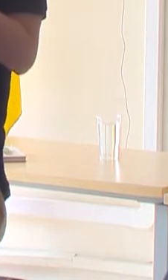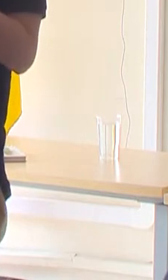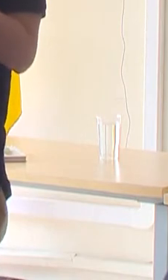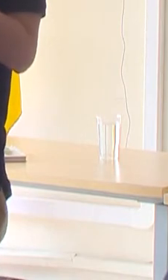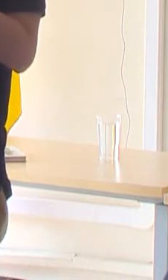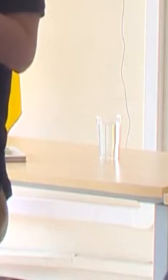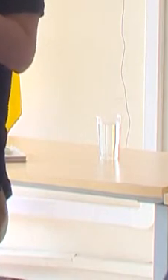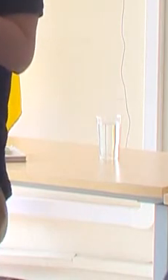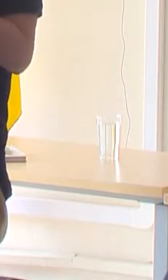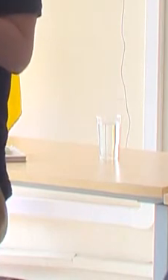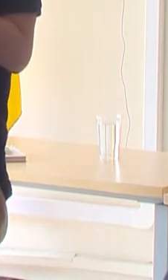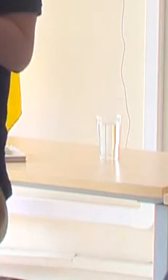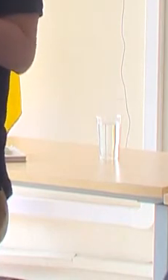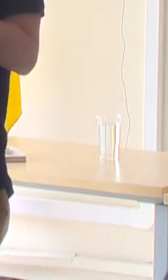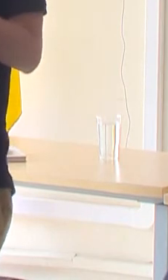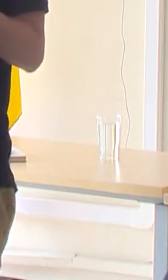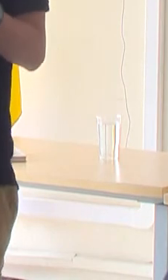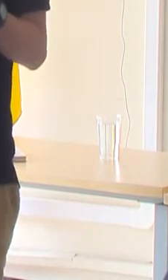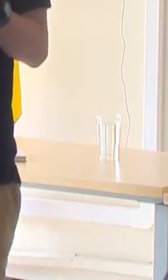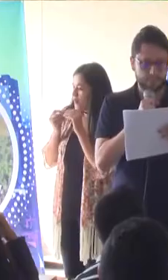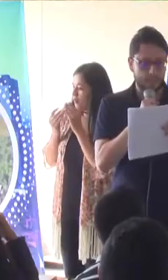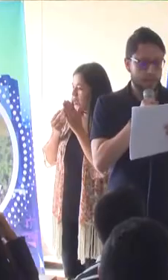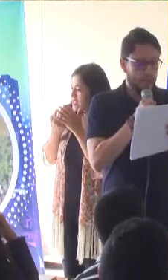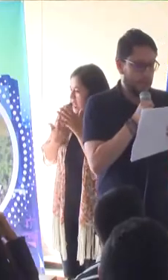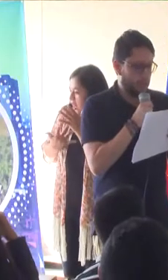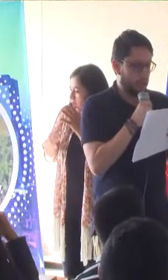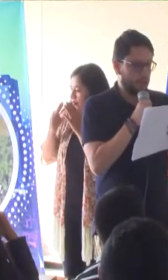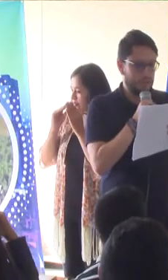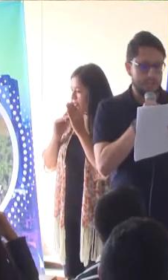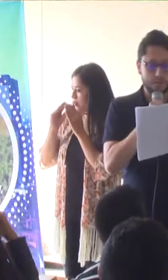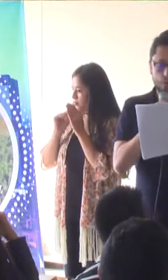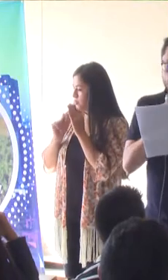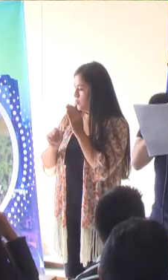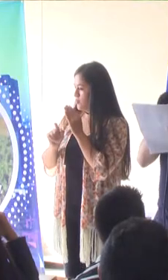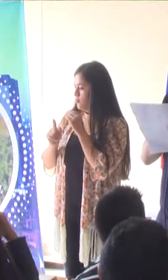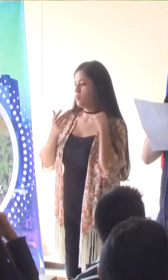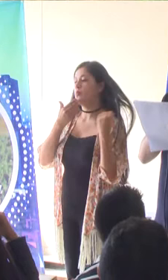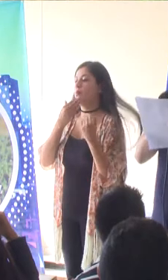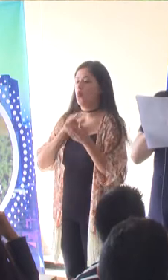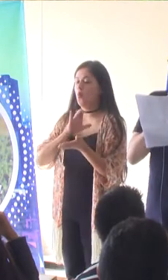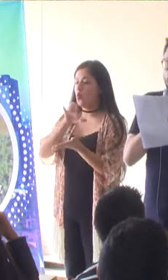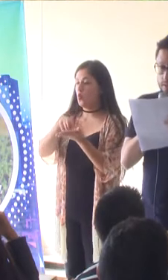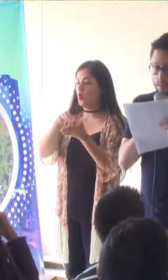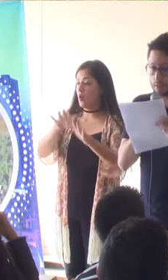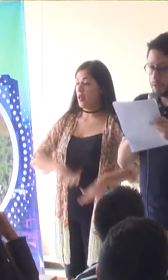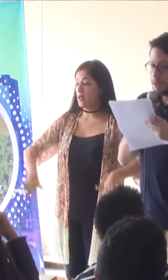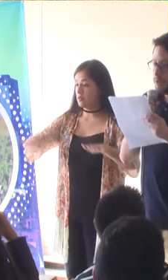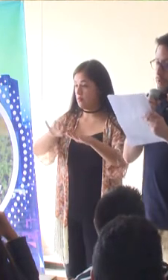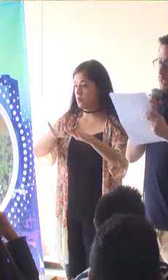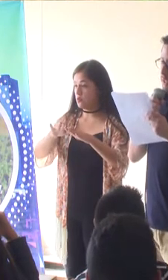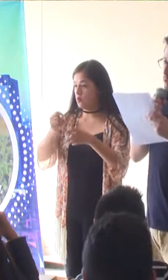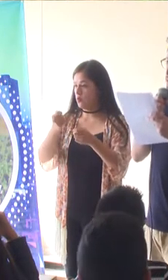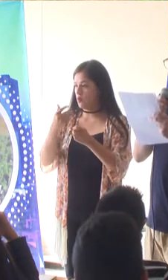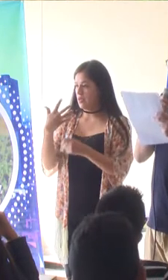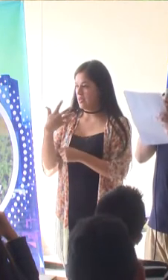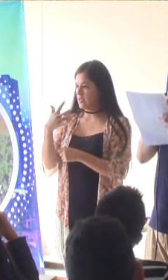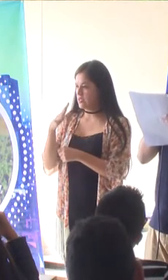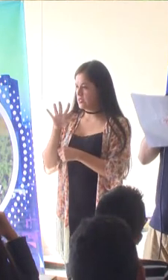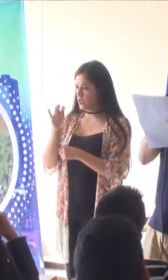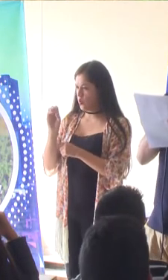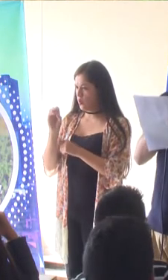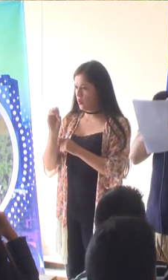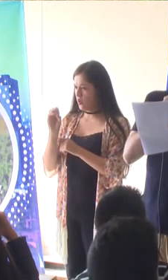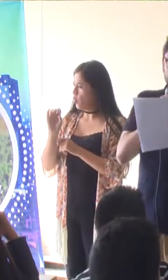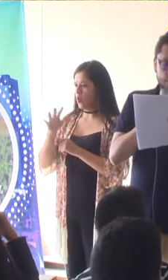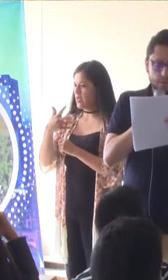cada vez más jugosa por así decirlo el valor comercial de un lote de 6 mil 500 metros cuadrados en el mochuelo